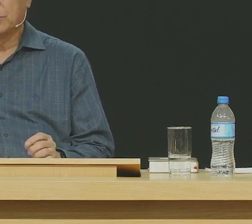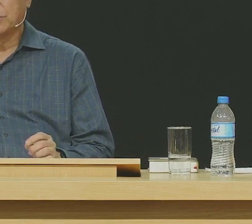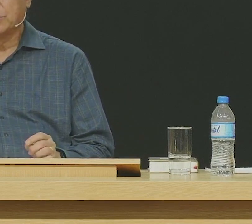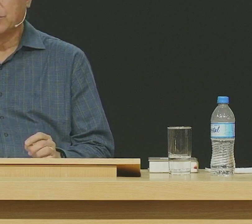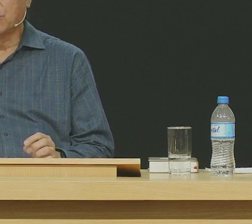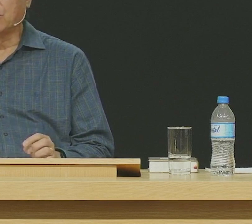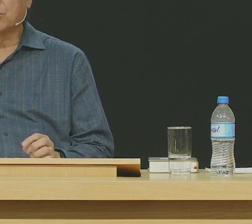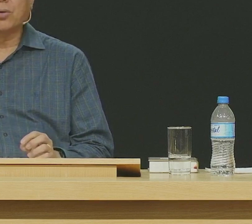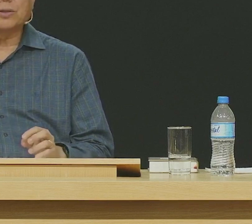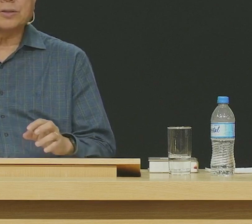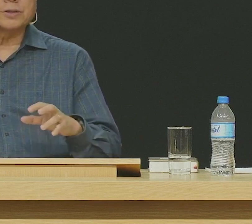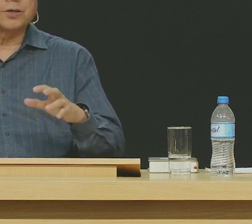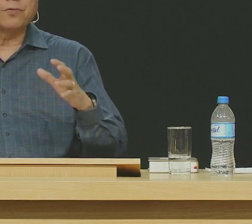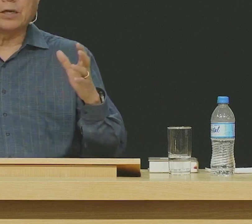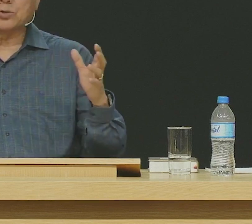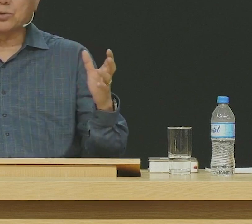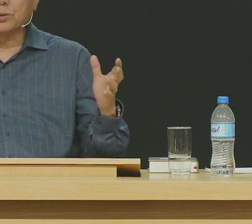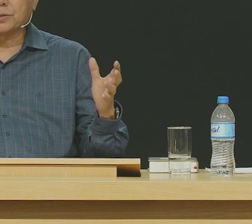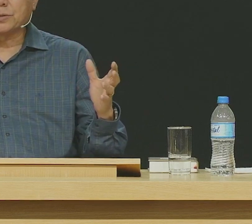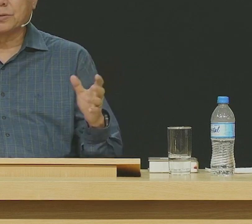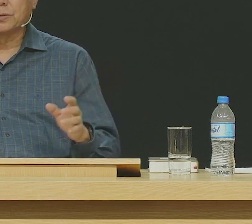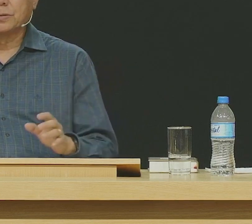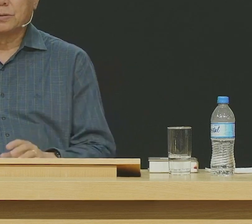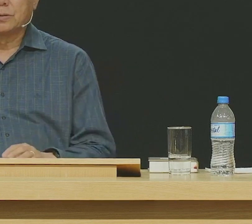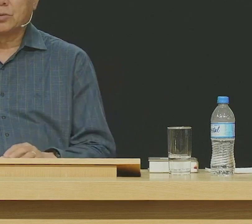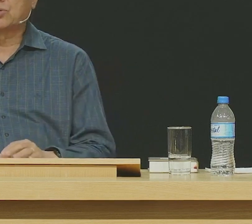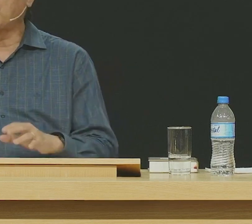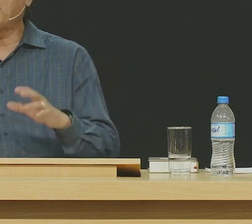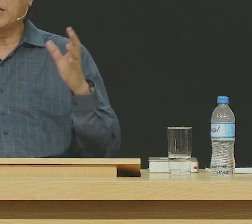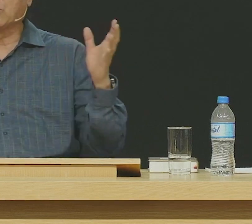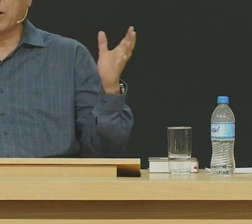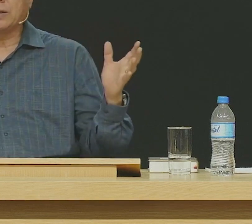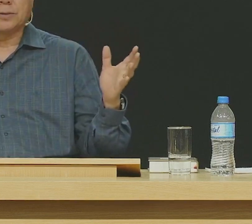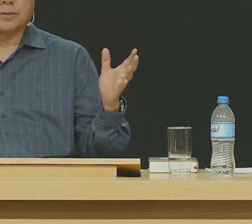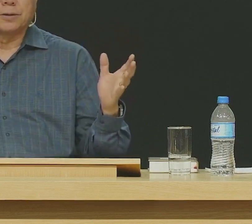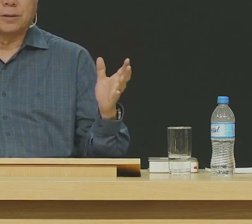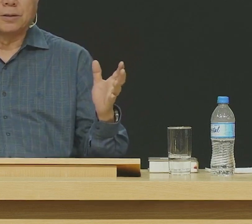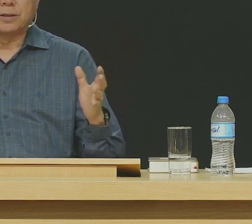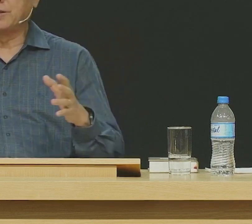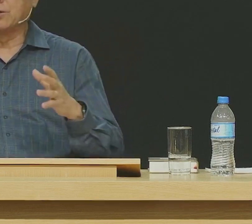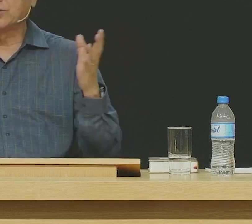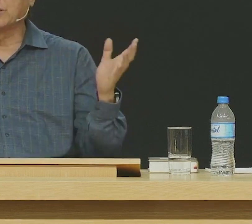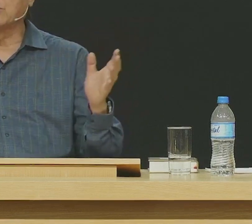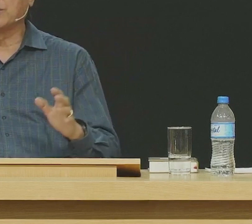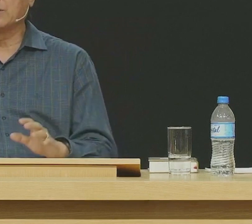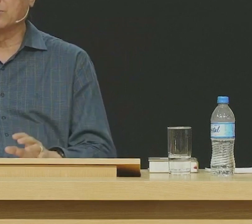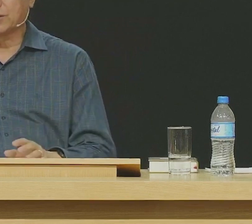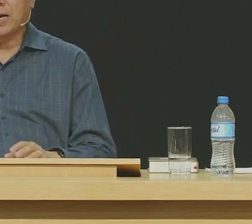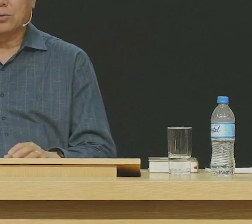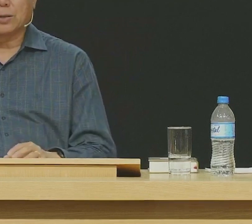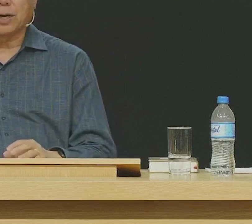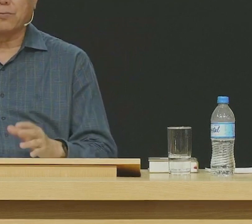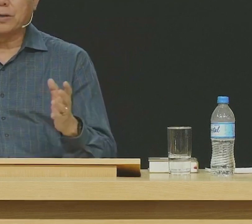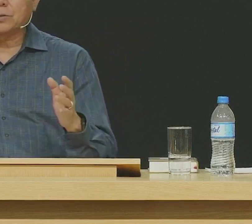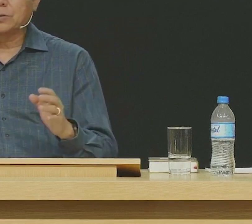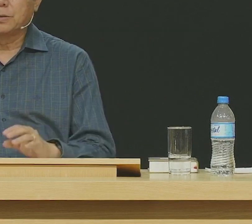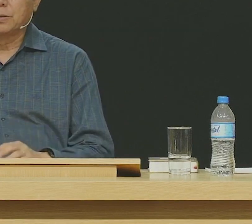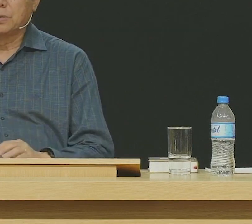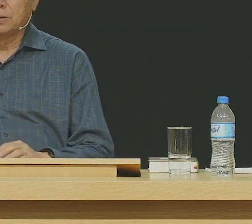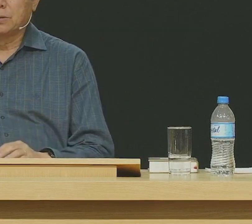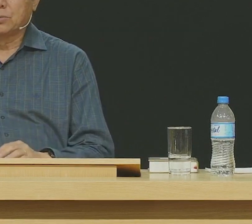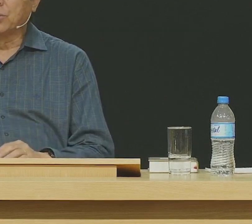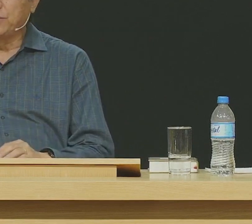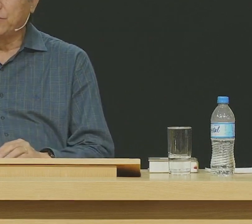entusiasmado com todas as revelações sobrenaturais que Deus tem nos dado